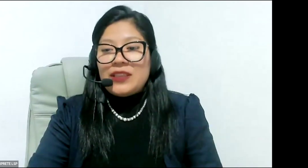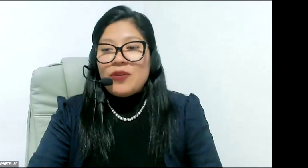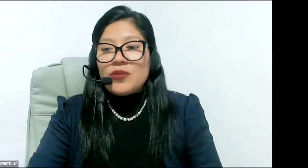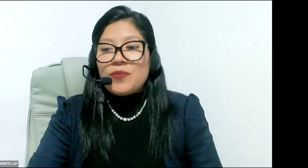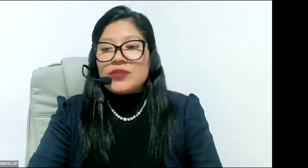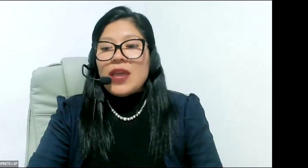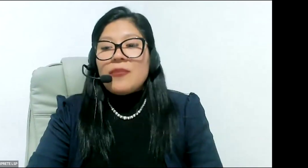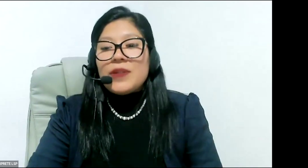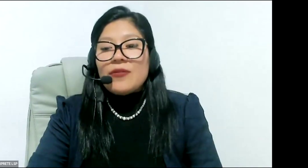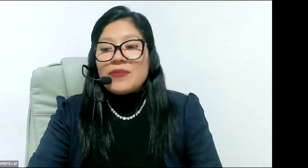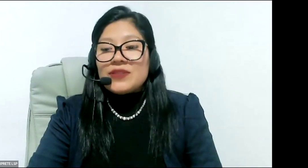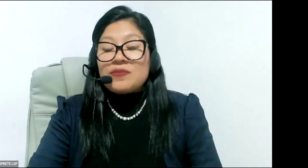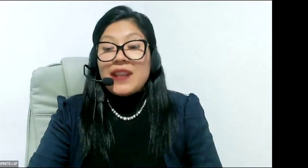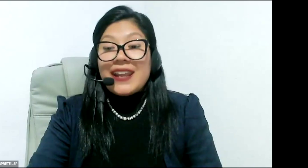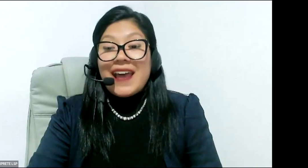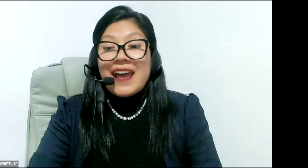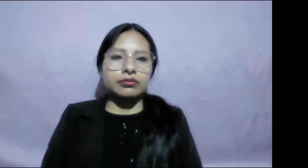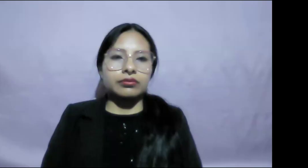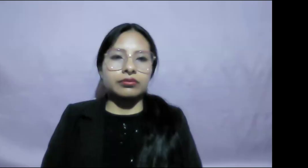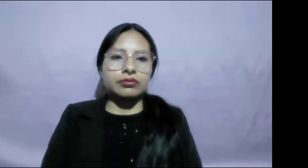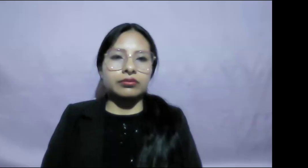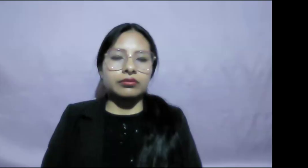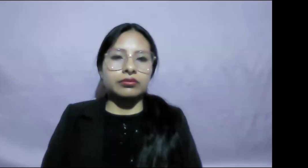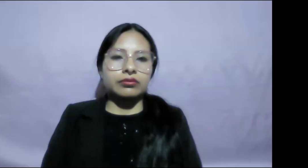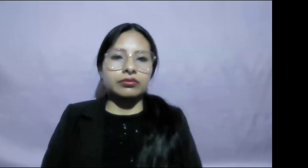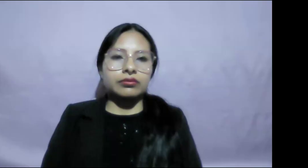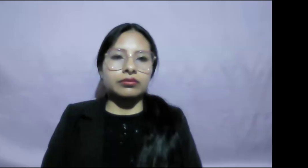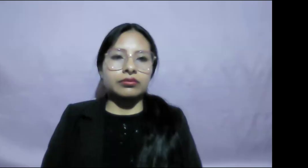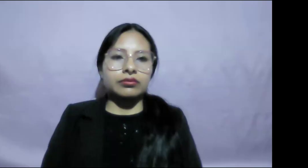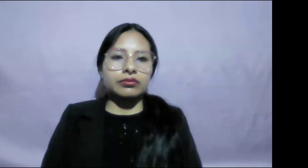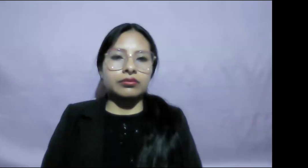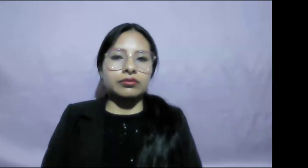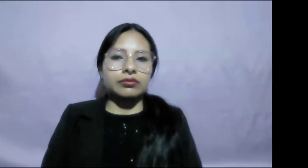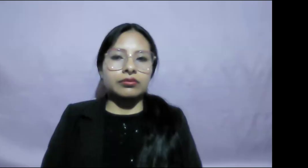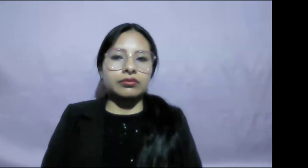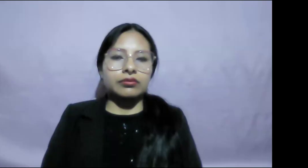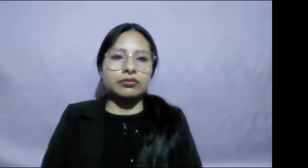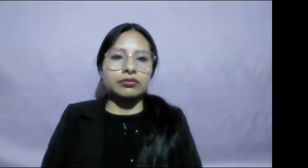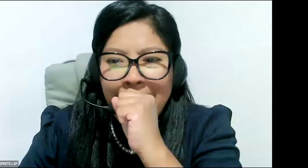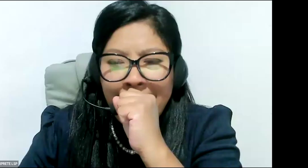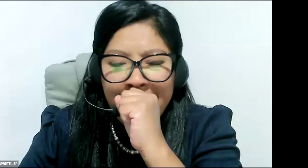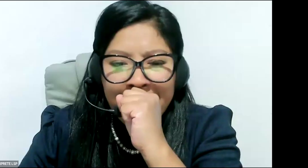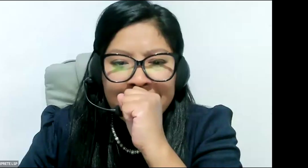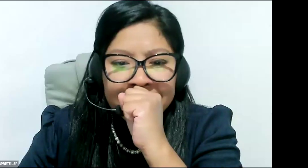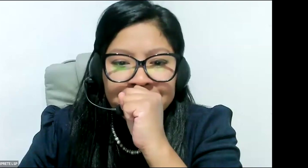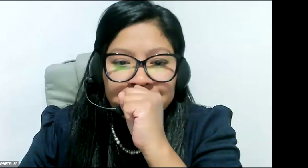los respectivos grupos pero vamos a esperar a que ustedes puedan ir